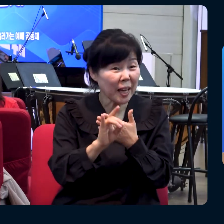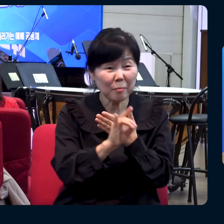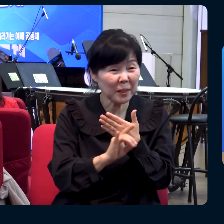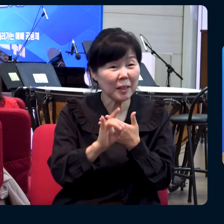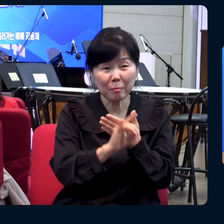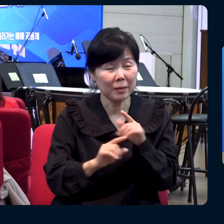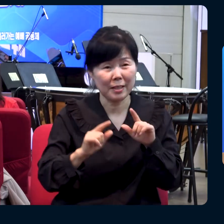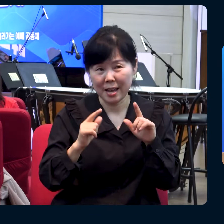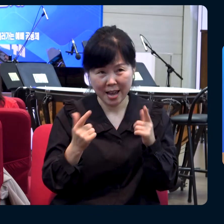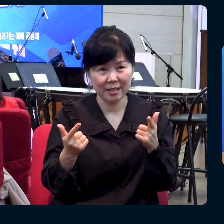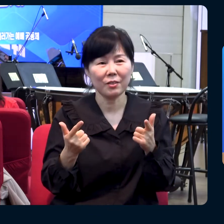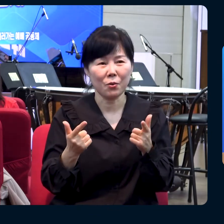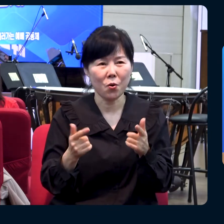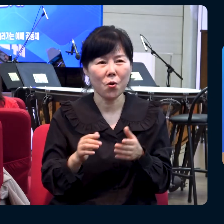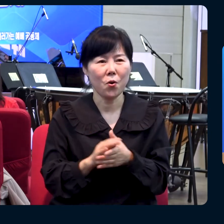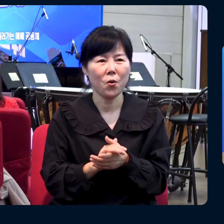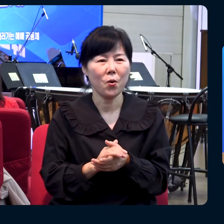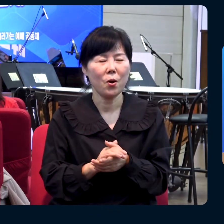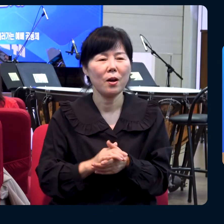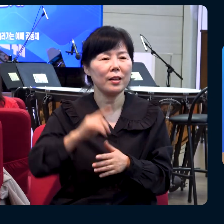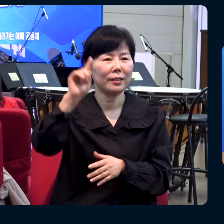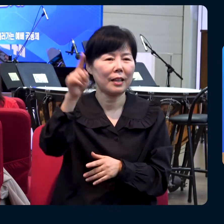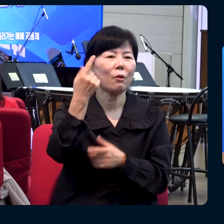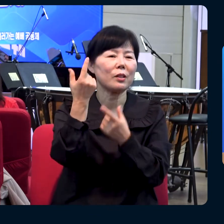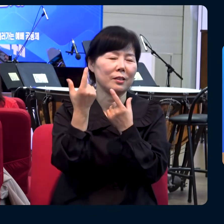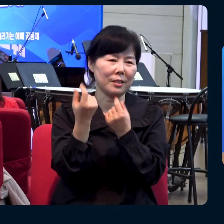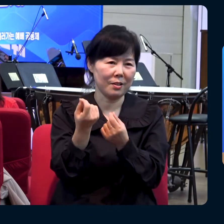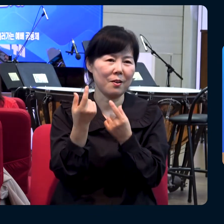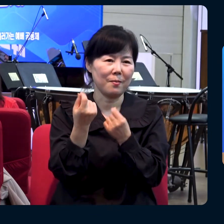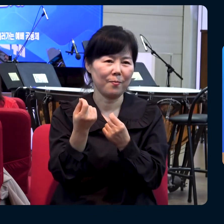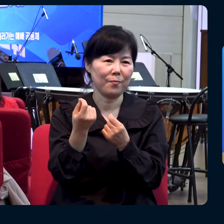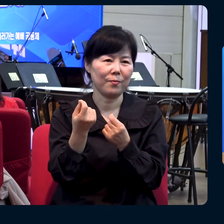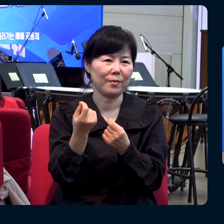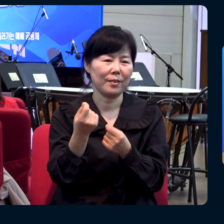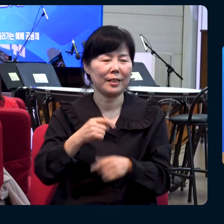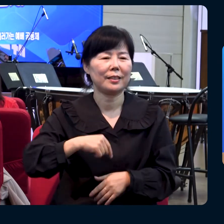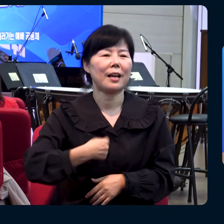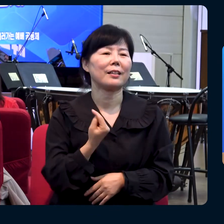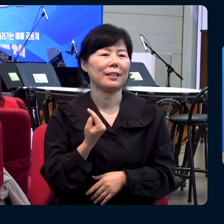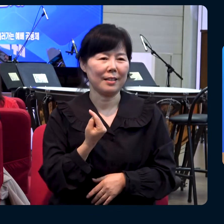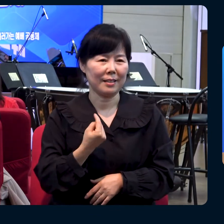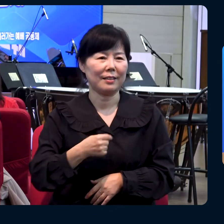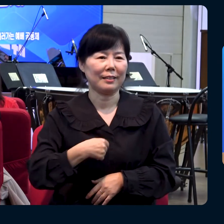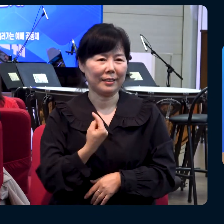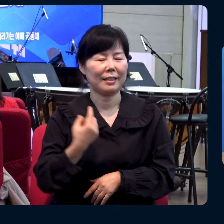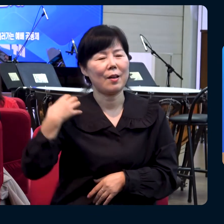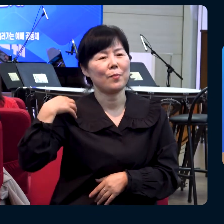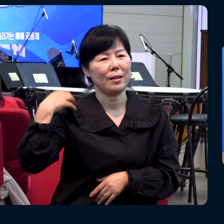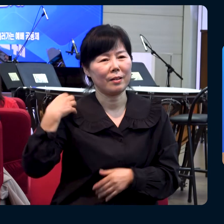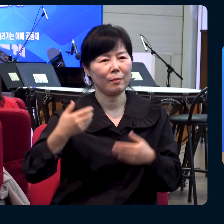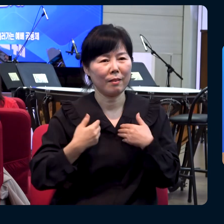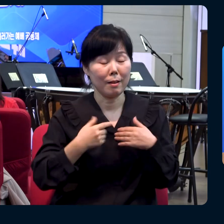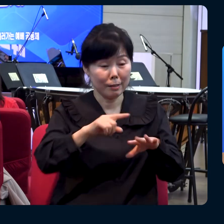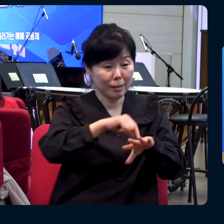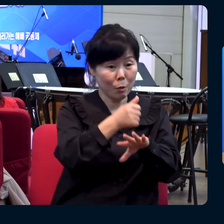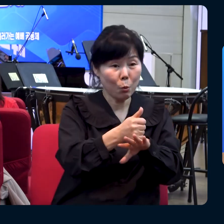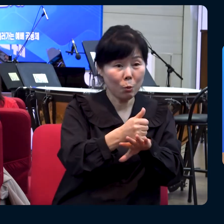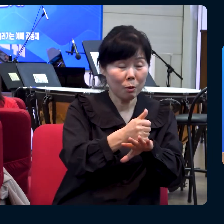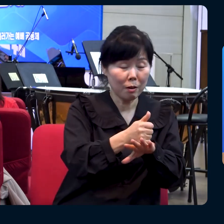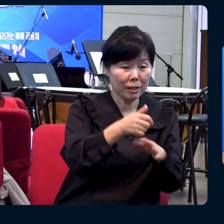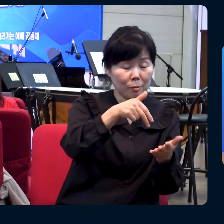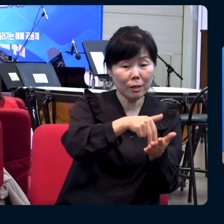자기 영적 전쟁을 수행하는 다윗 같은 성도들이 되시길 바랍니다. 다윗이 이제 나갑니다. 그런데 사울 왕이